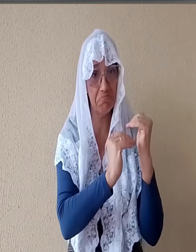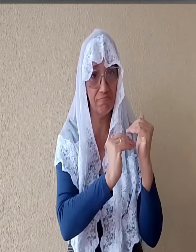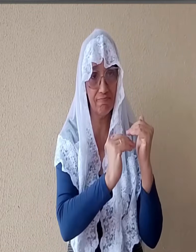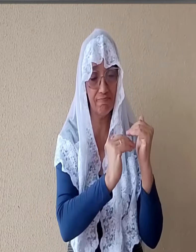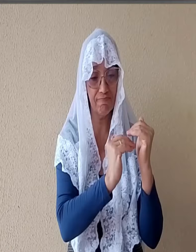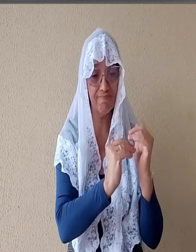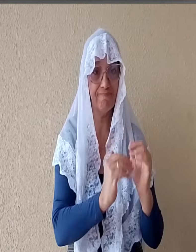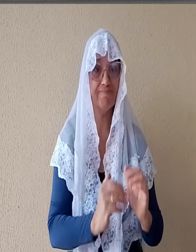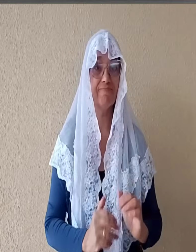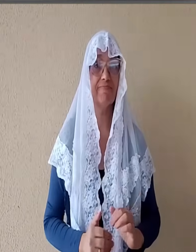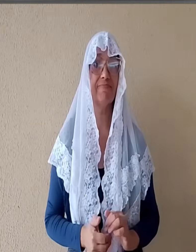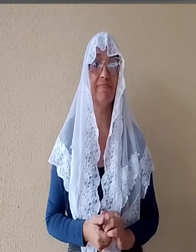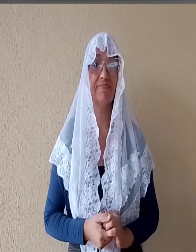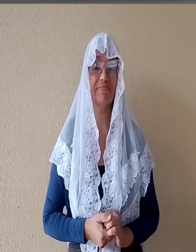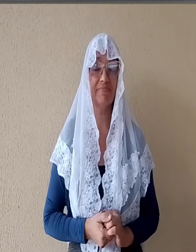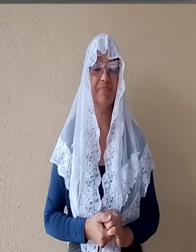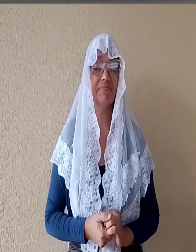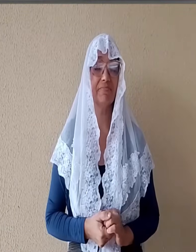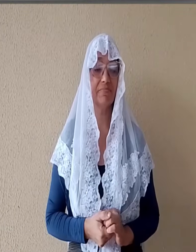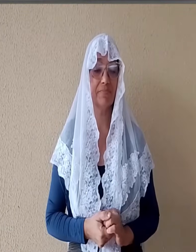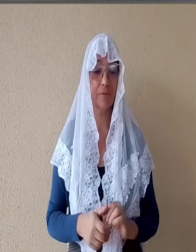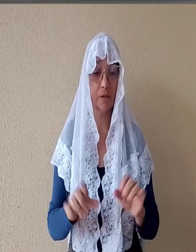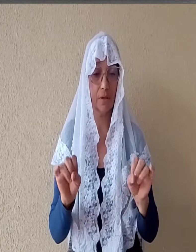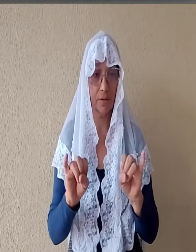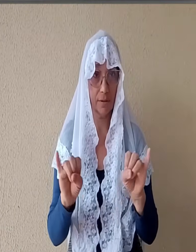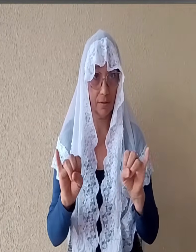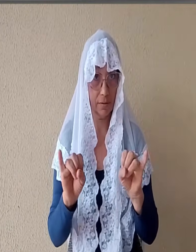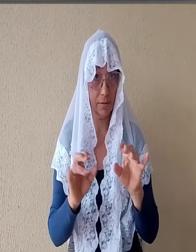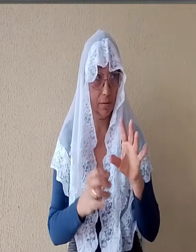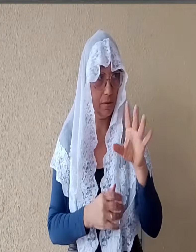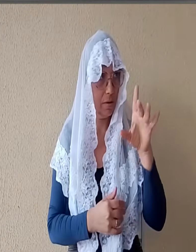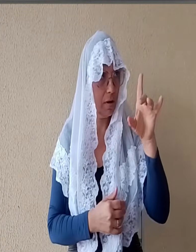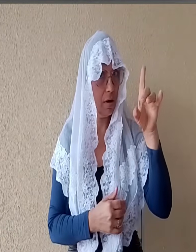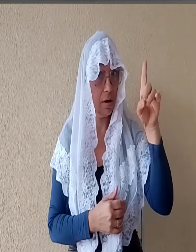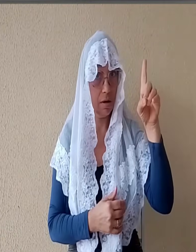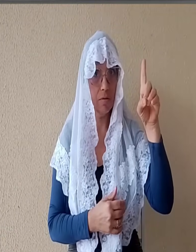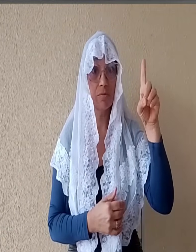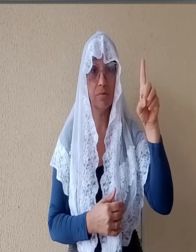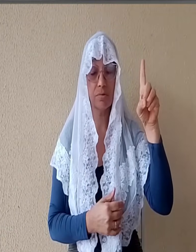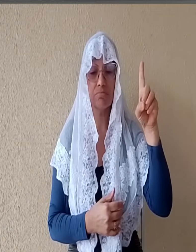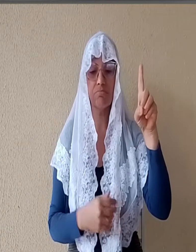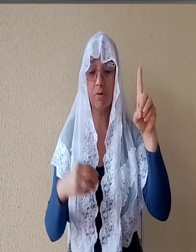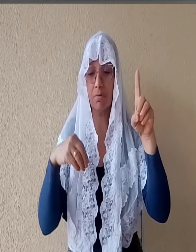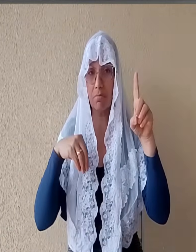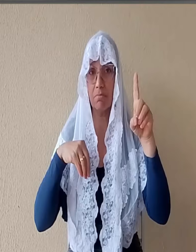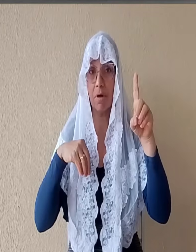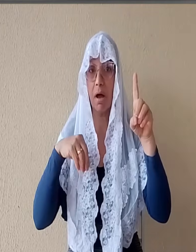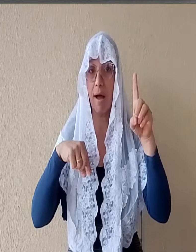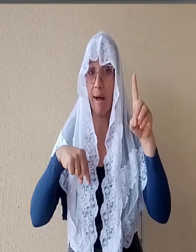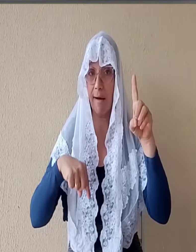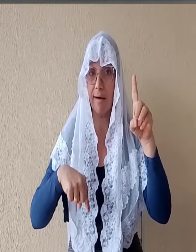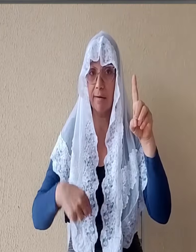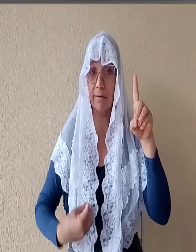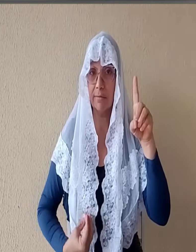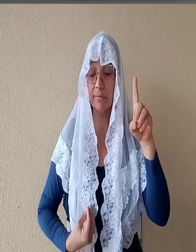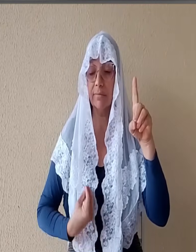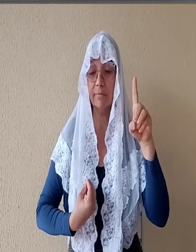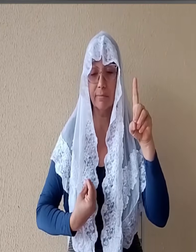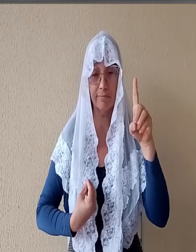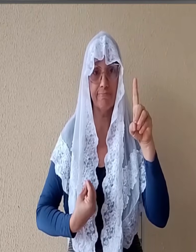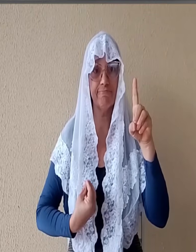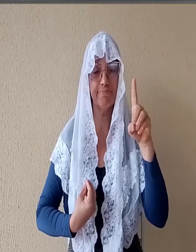irmão. E essa palavra, ela vai entrar nos cantos da terra. E o ego e a vaidade de muitos que está aí. Eu